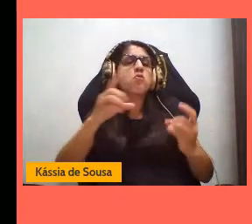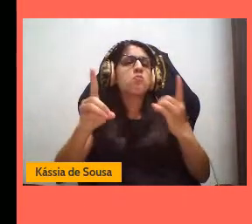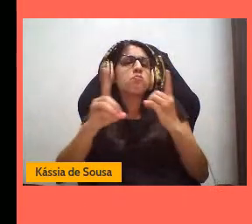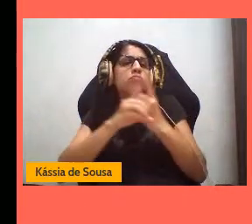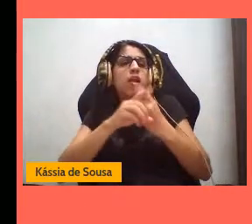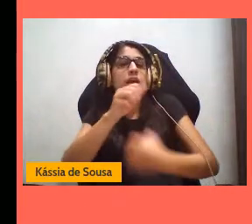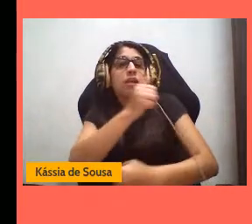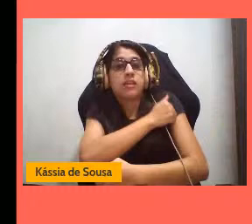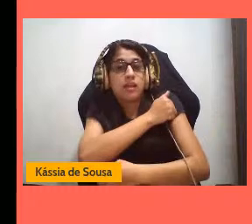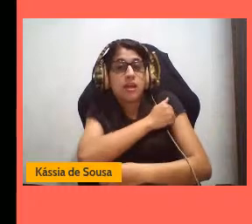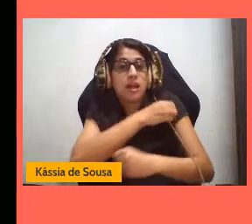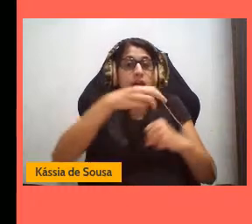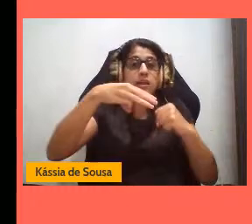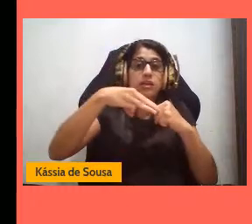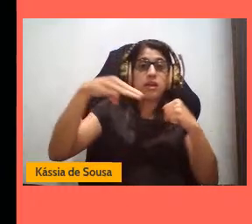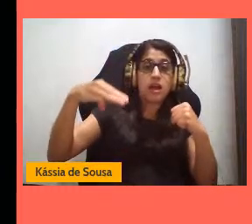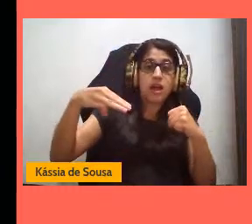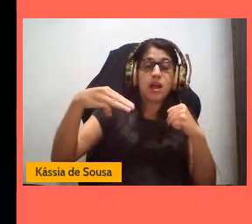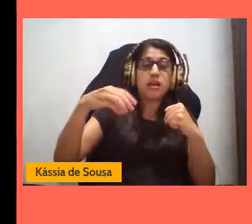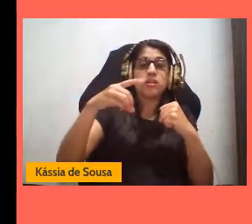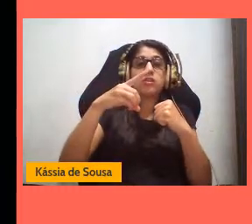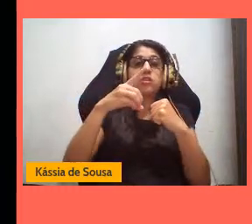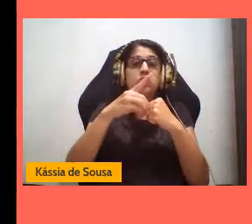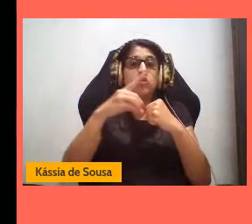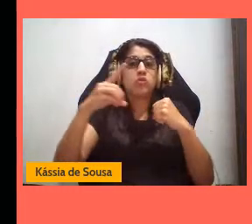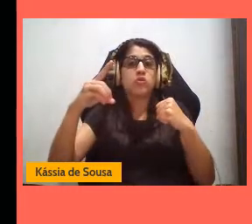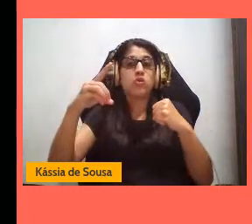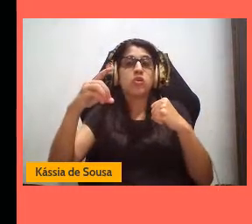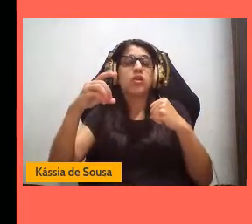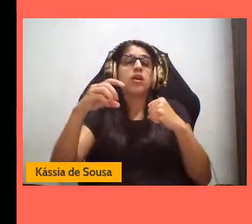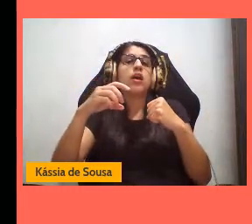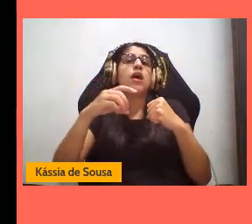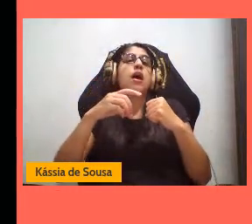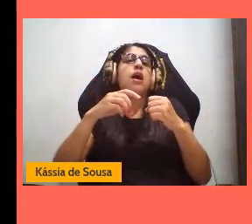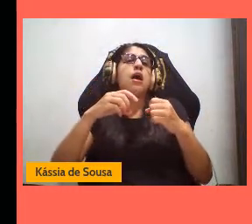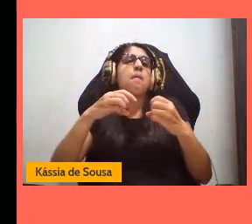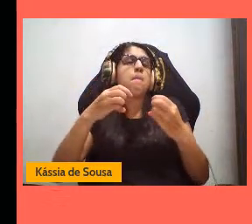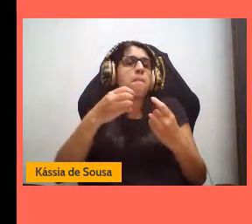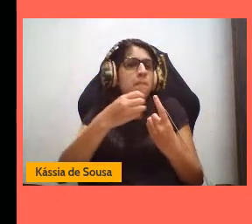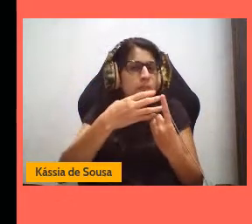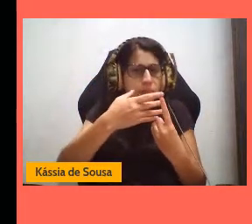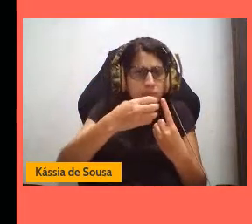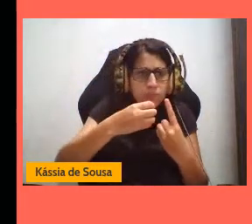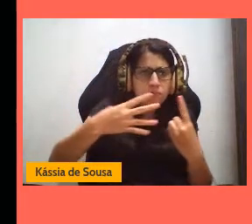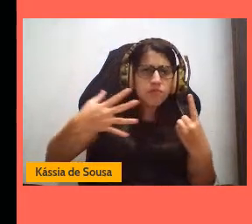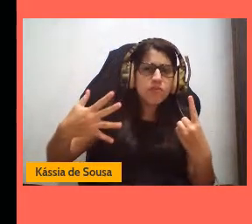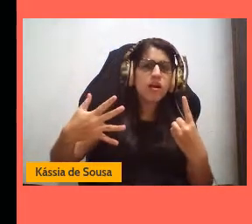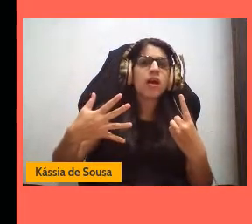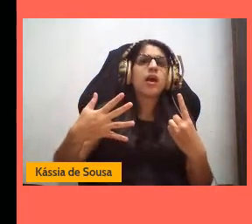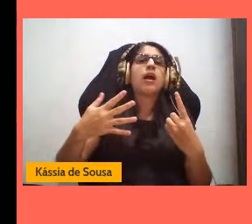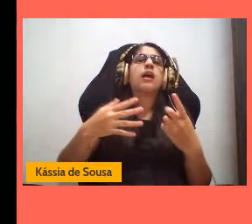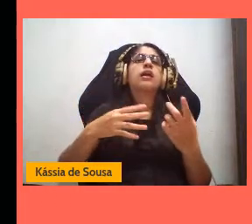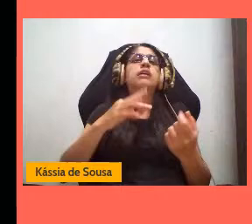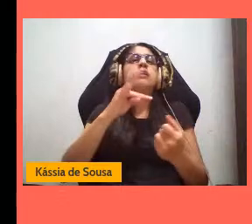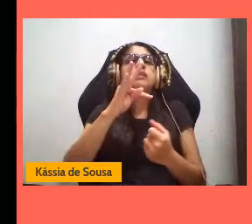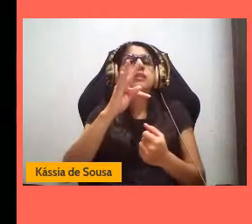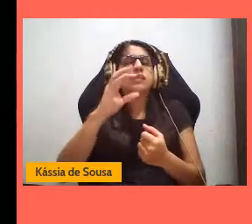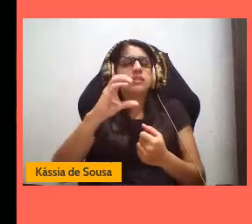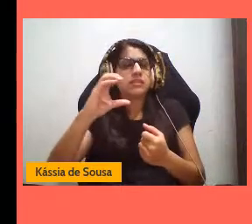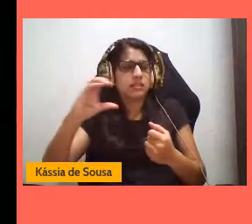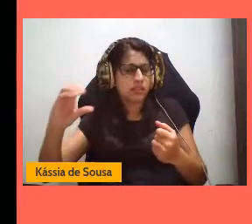mestrandos, doutorandos, projetos de iniciação científica, teses